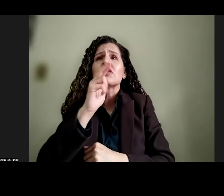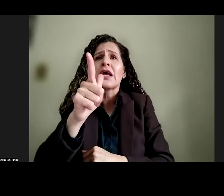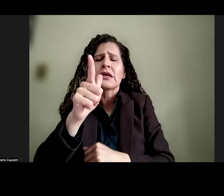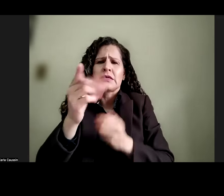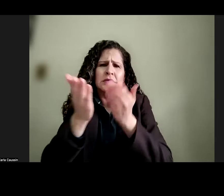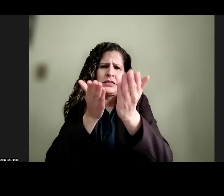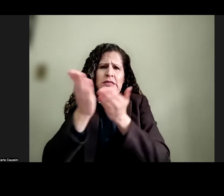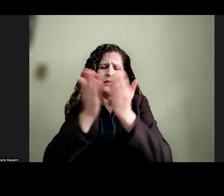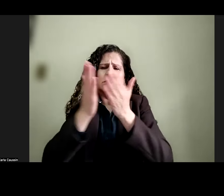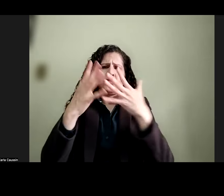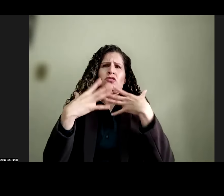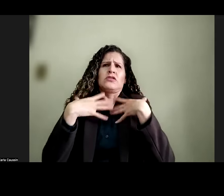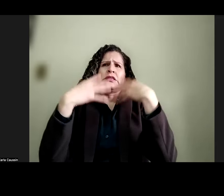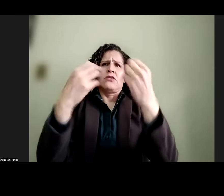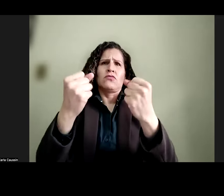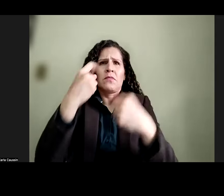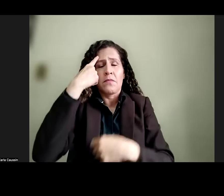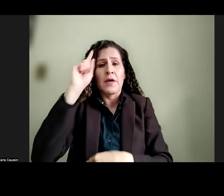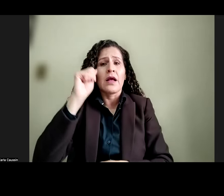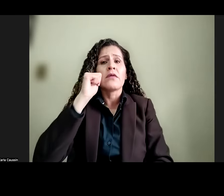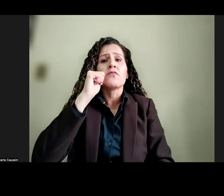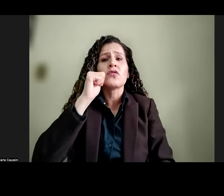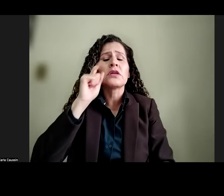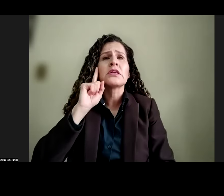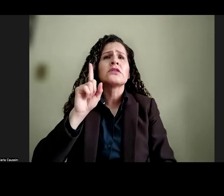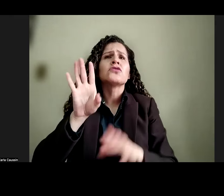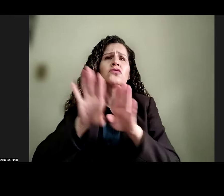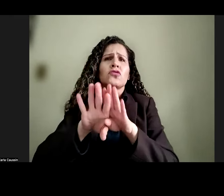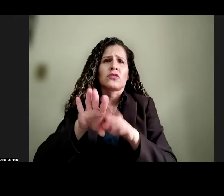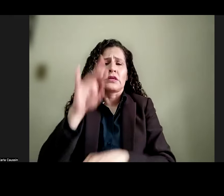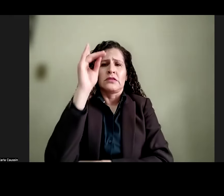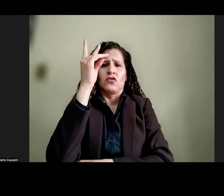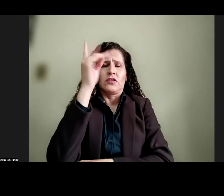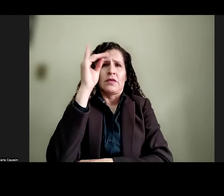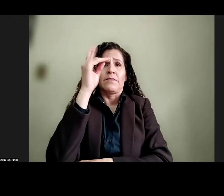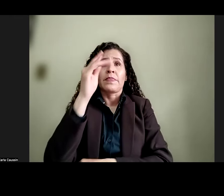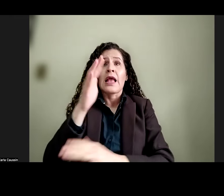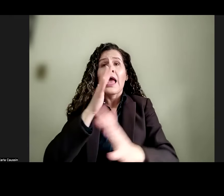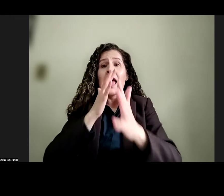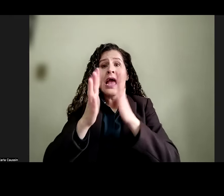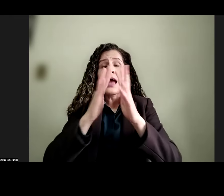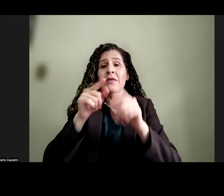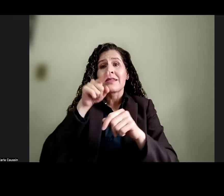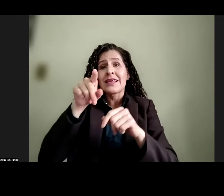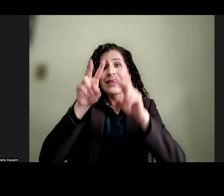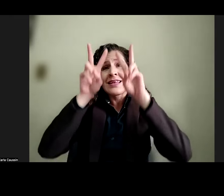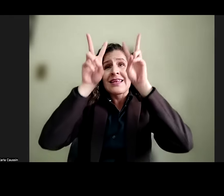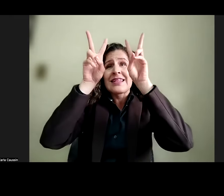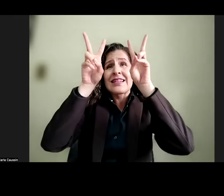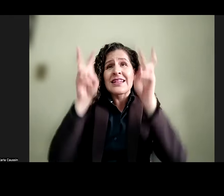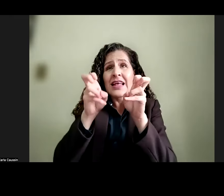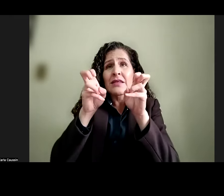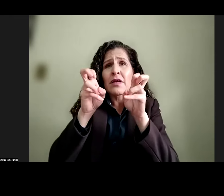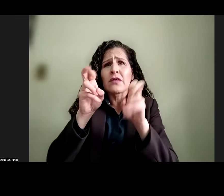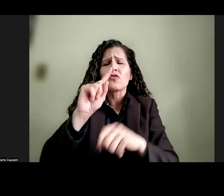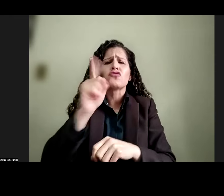humanos y estamos hablando de la realidad en el servicio de salud para mujeres sordas. En Bolivia